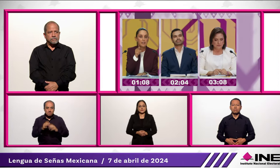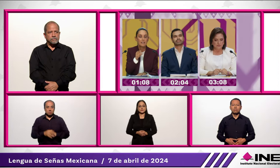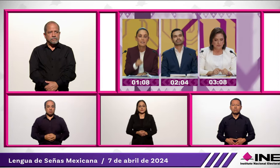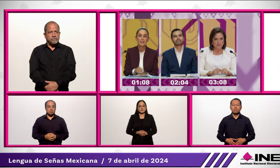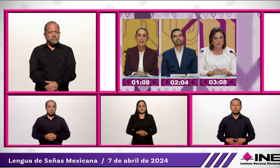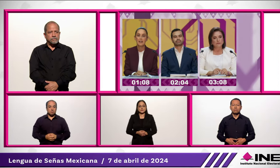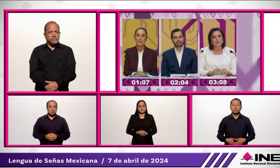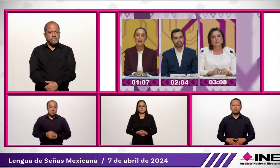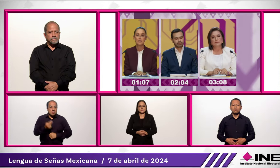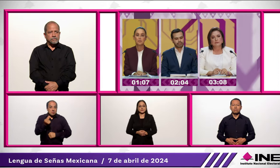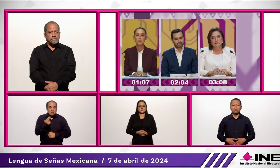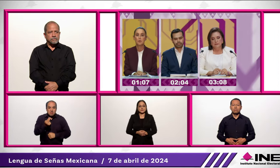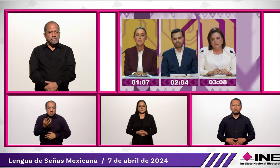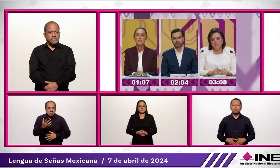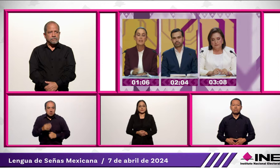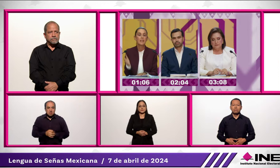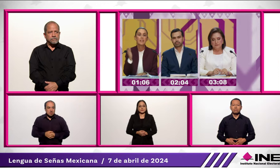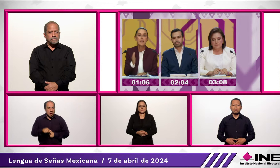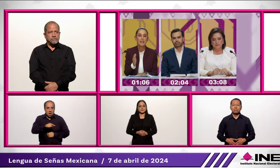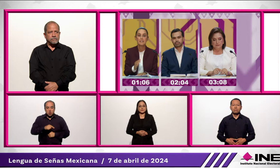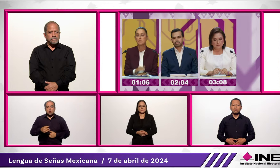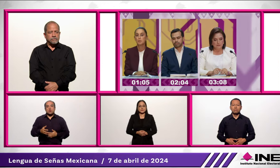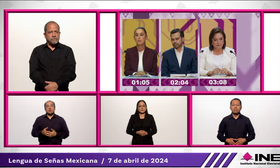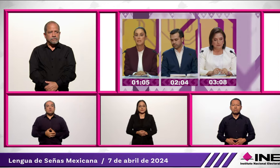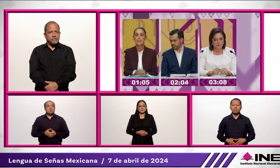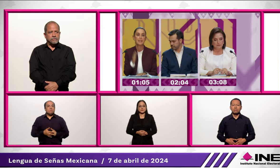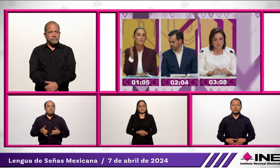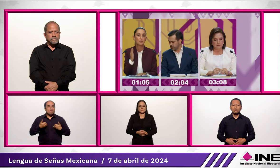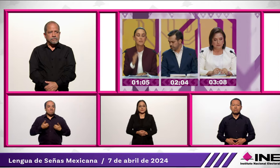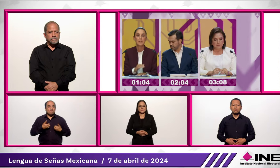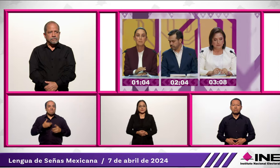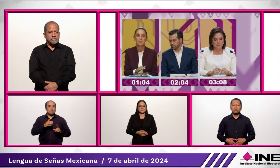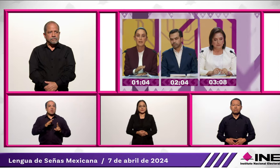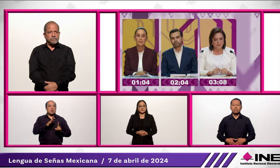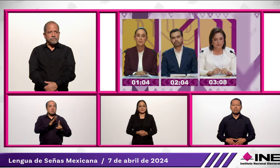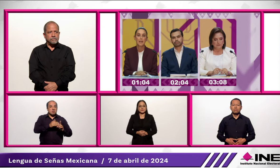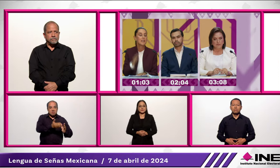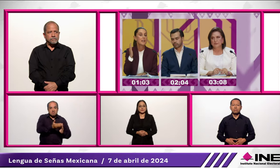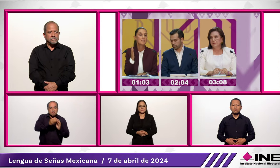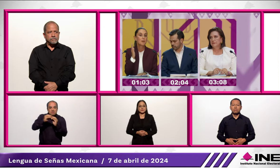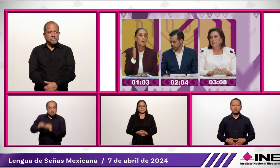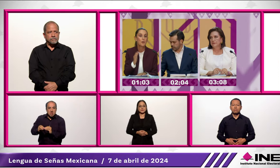Tenemos que llegar a esos jóvenes y darles la posibilidad de que estudien la